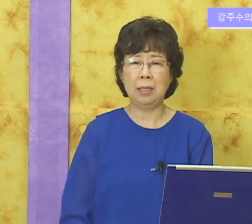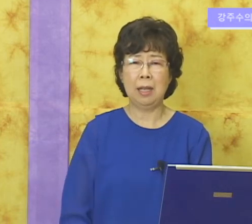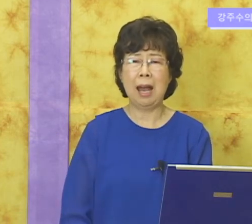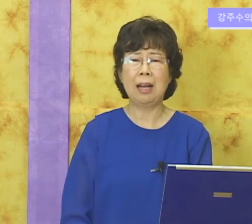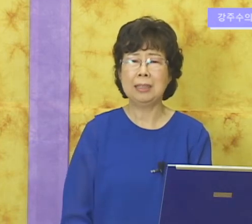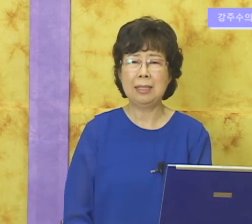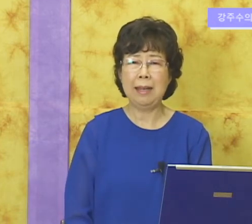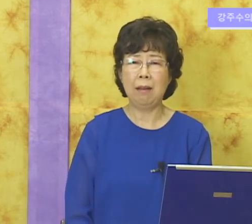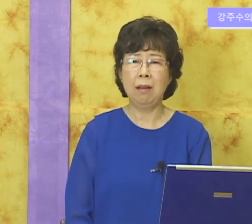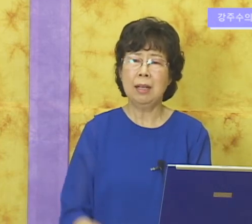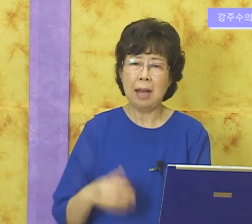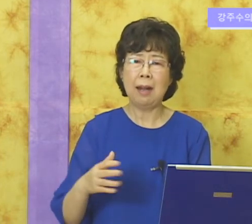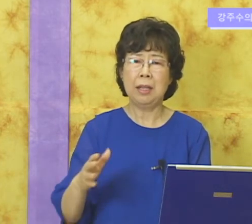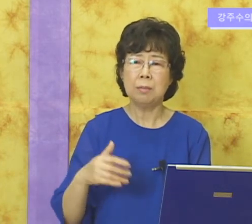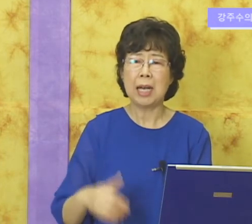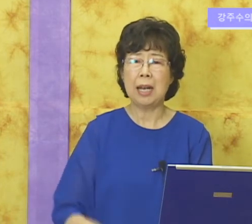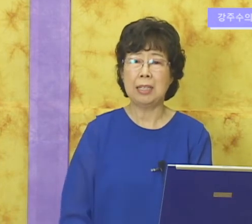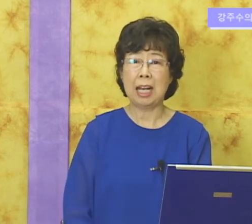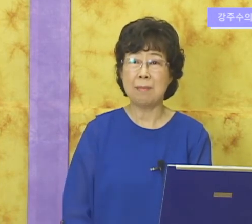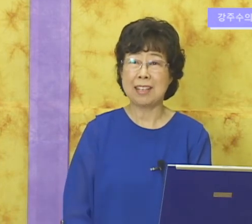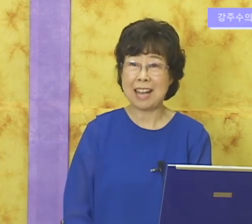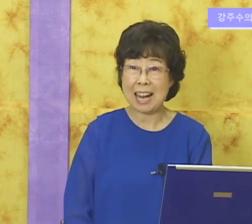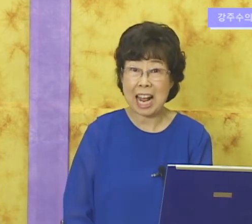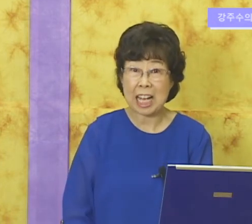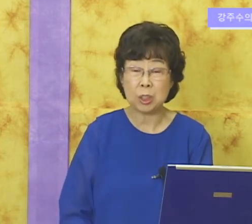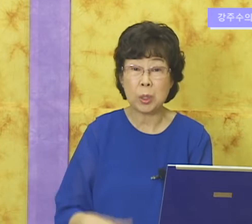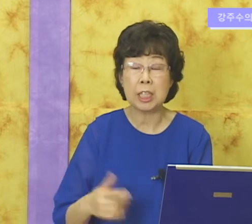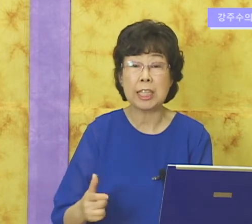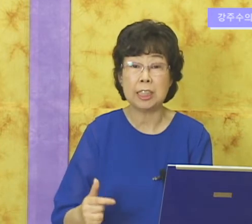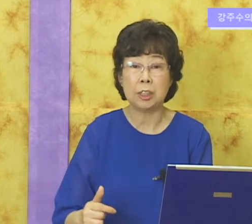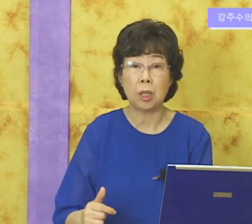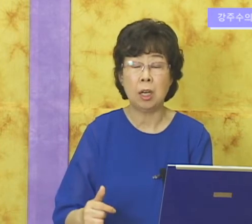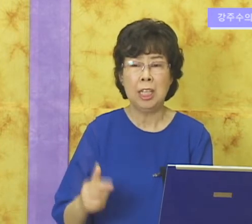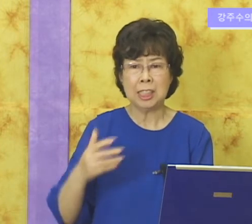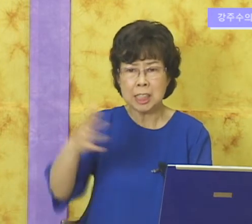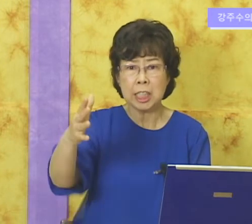했는데 안 가잖아요. 가라, 여러분 가라 했는데 안 가면 가라 소리 크게 지르죠.